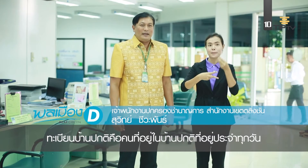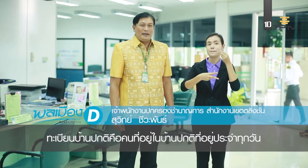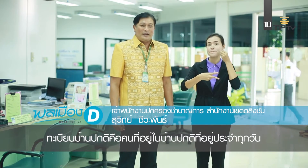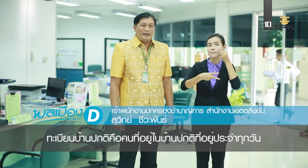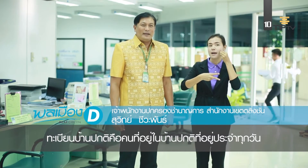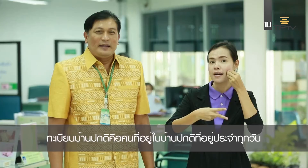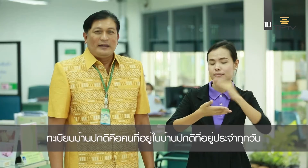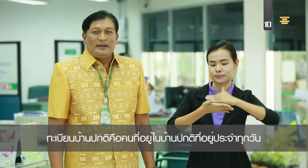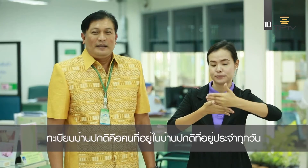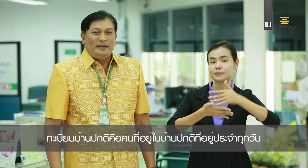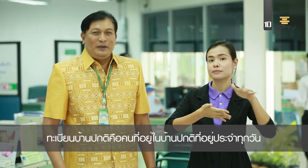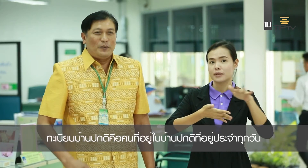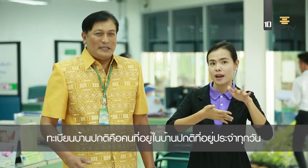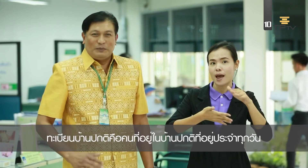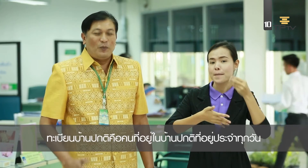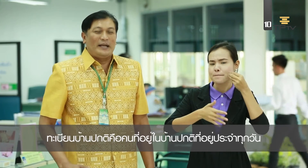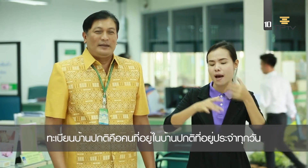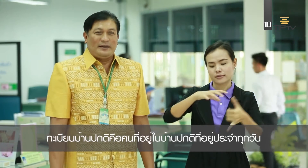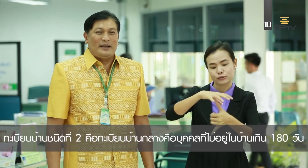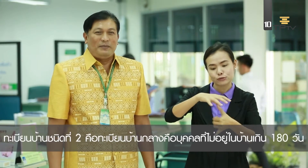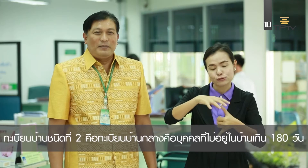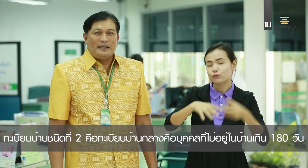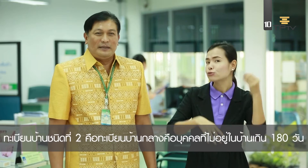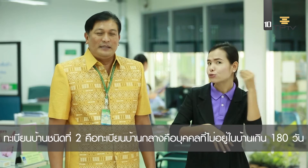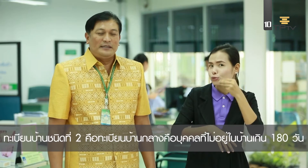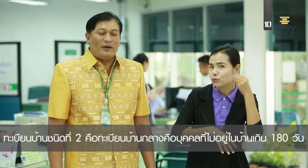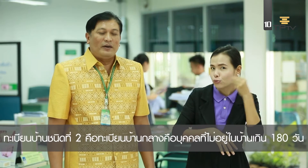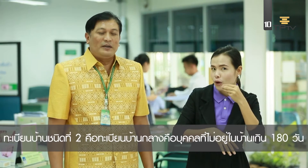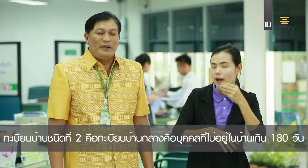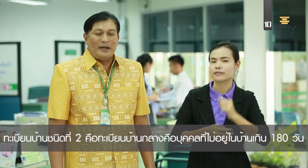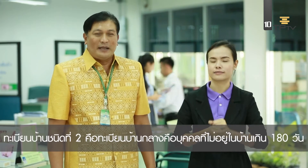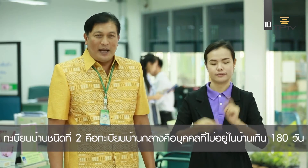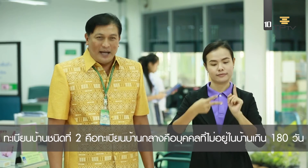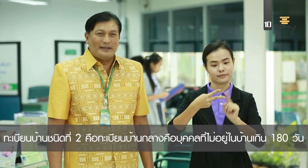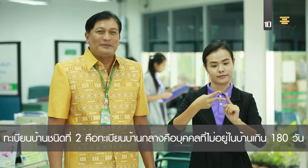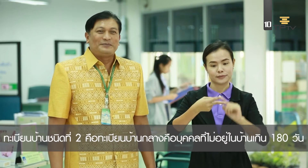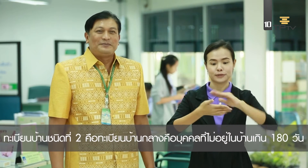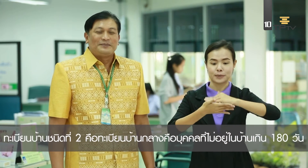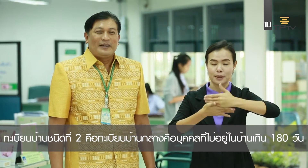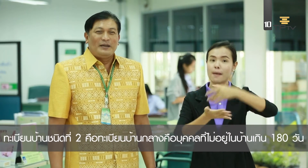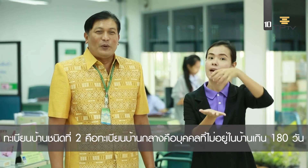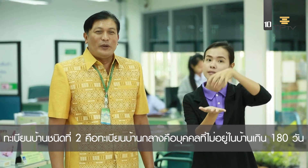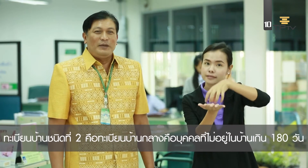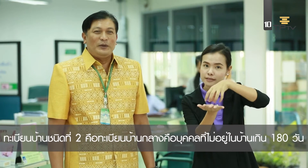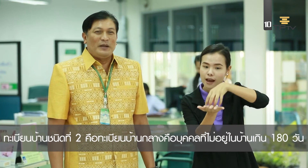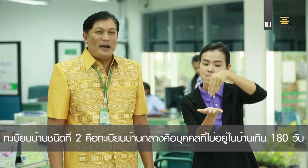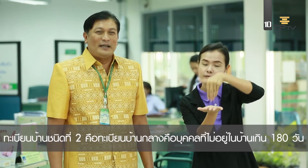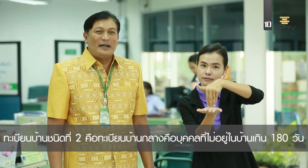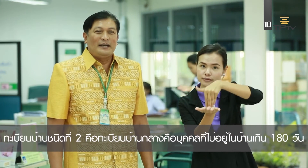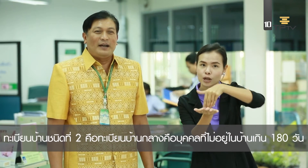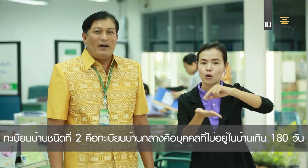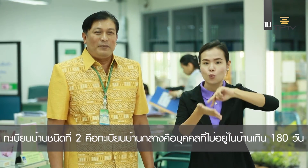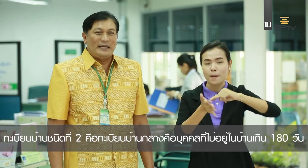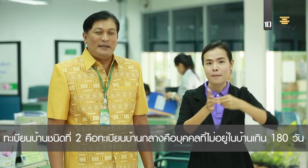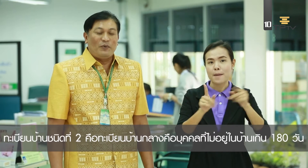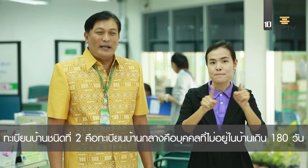ติที่อยู่ประจำทุกวันทะเบียนบ้านชนิดที่2คือทะเบียนบ้านกลางคือบุคคลที่ไม่อยู่ในบ้านเกิ